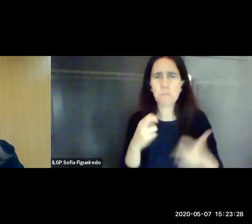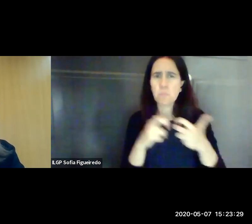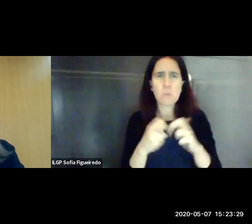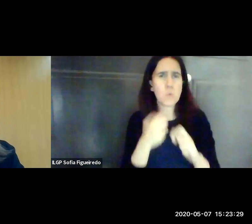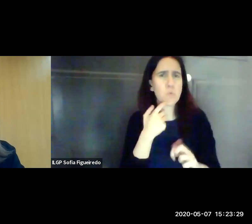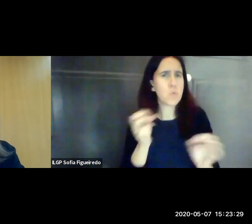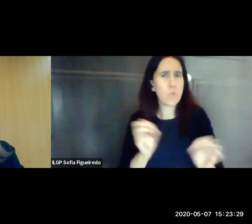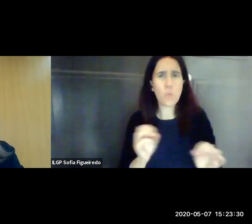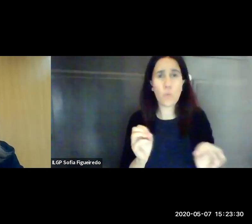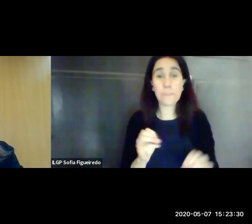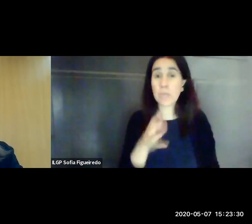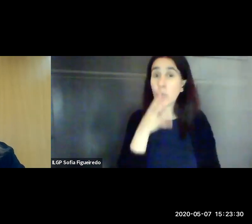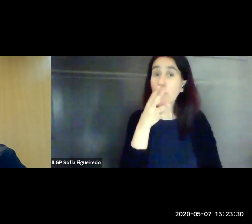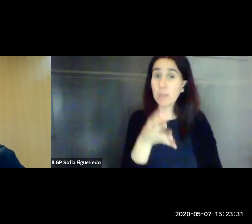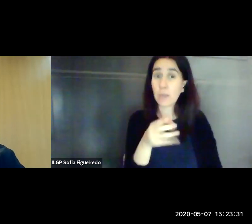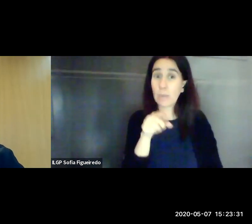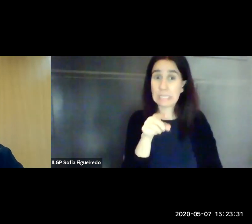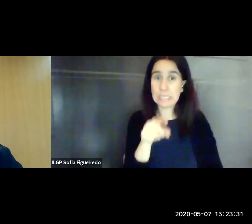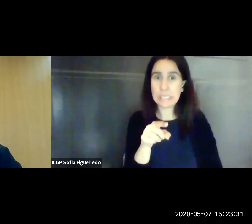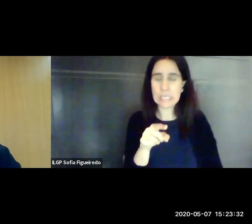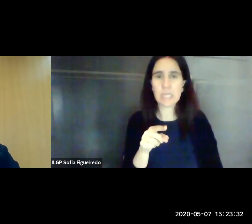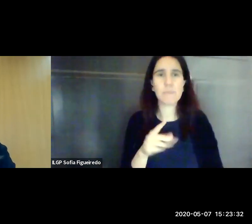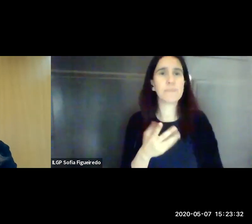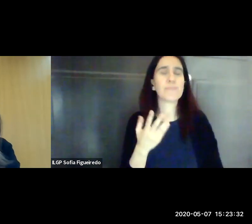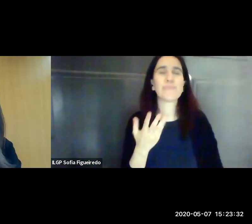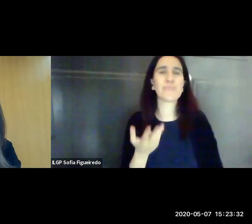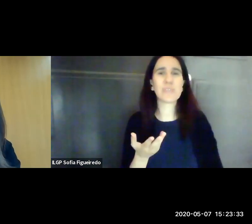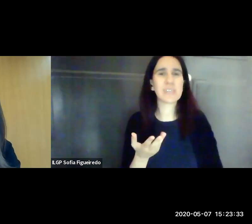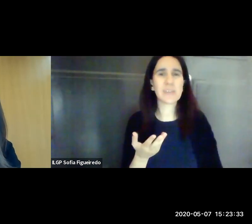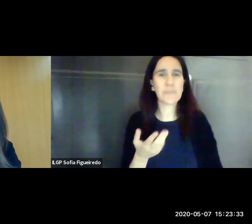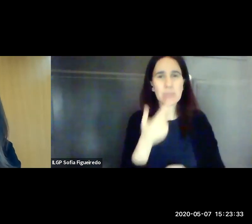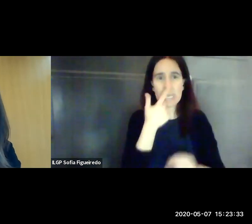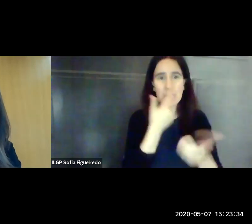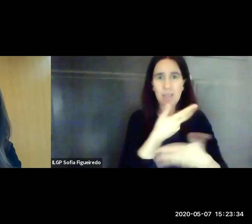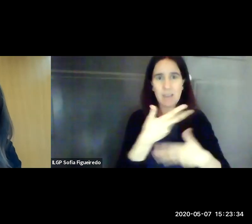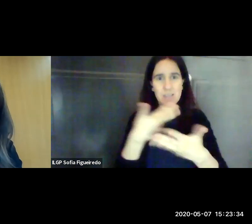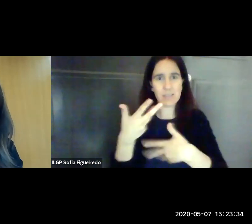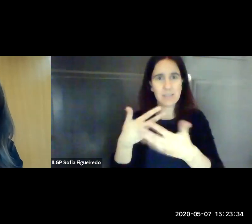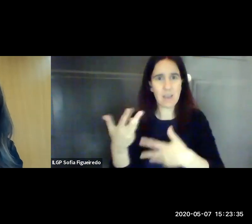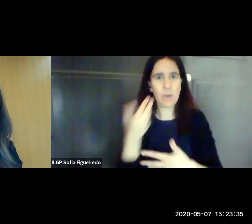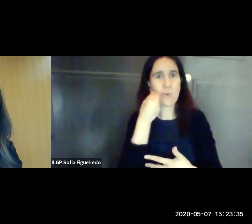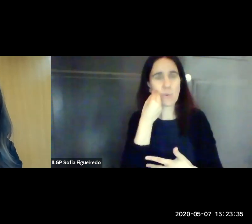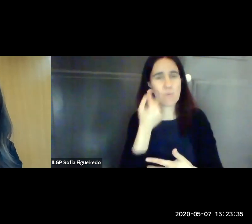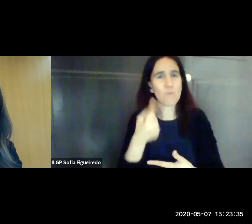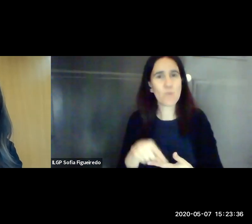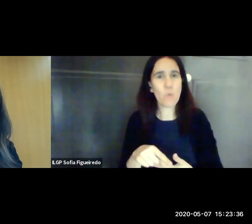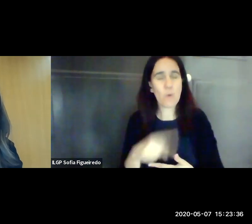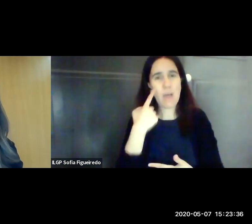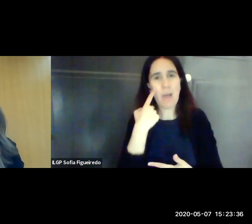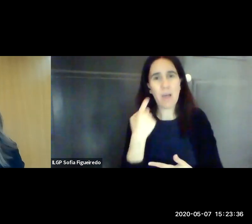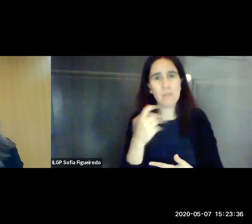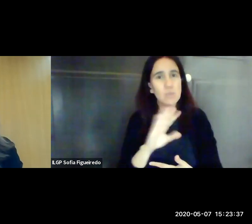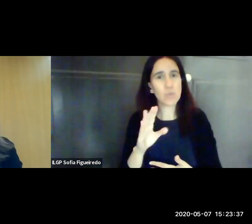até diria que desta forma, porque as interações são feitas só provavelmente em